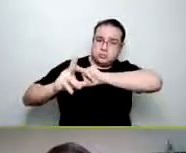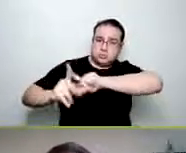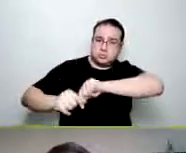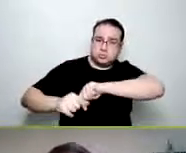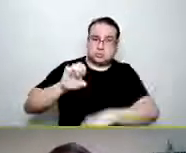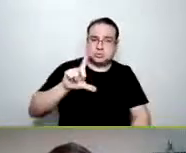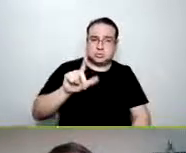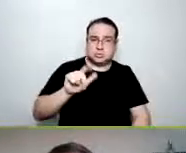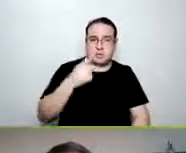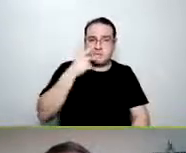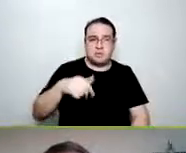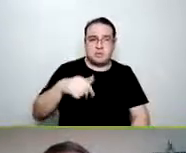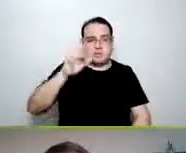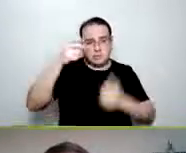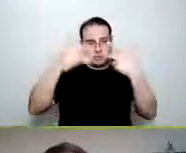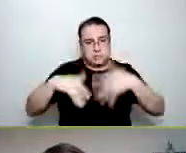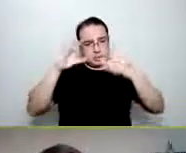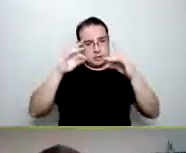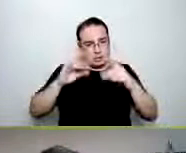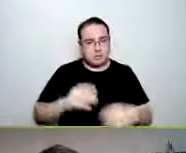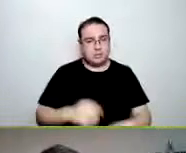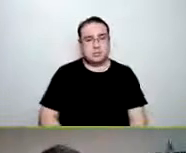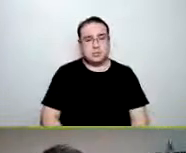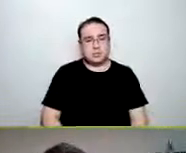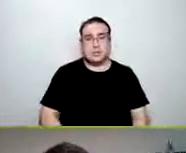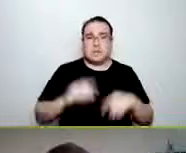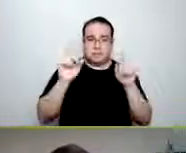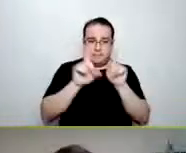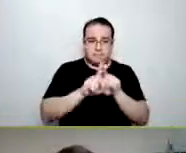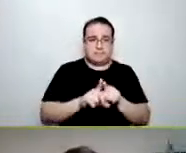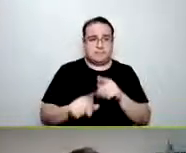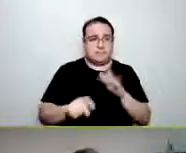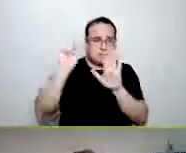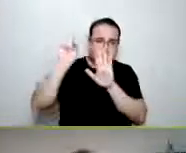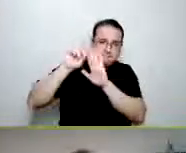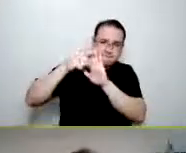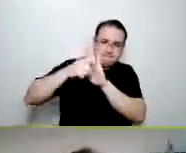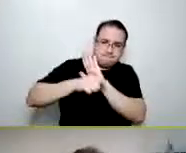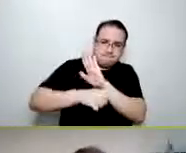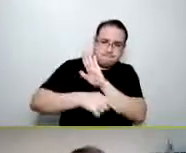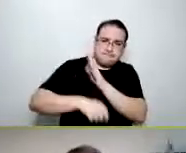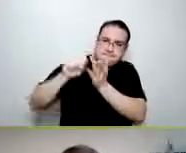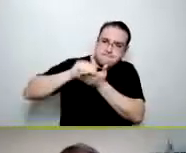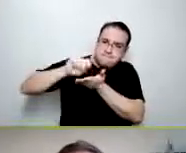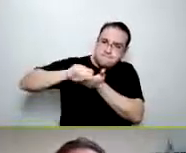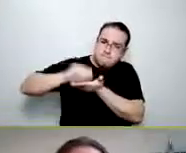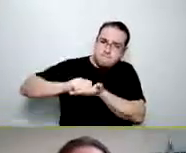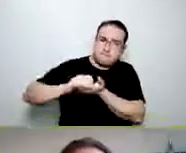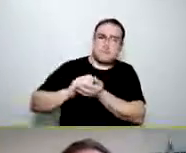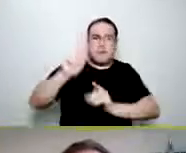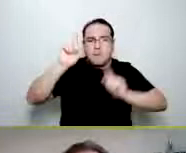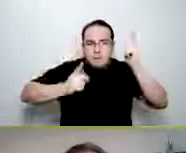falar mais um pouco sobre isso. E dá para fazer a anotação mais avançada, né, os